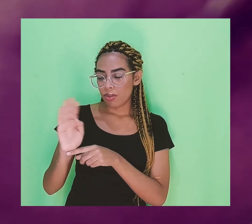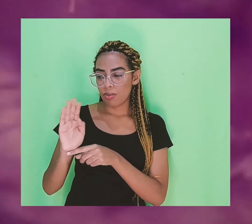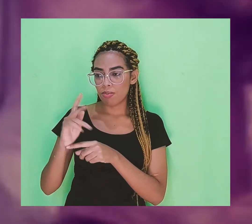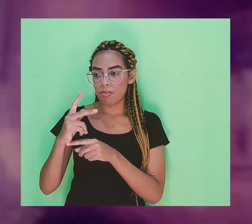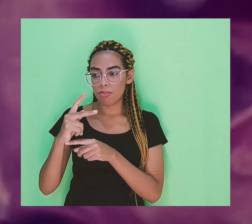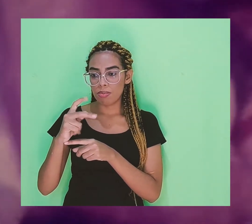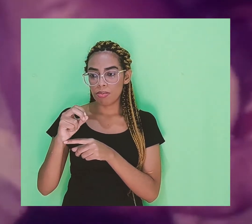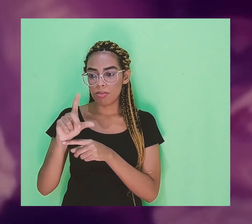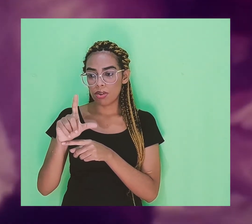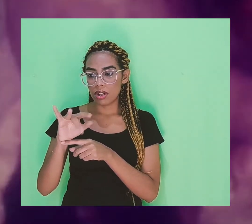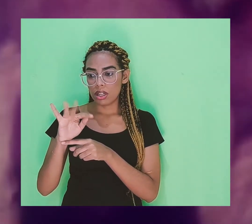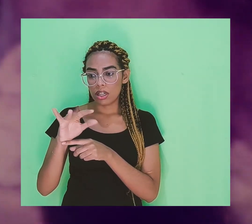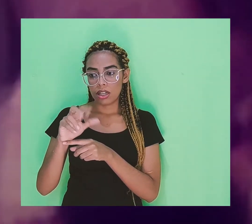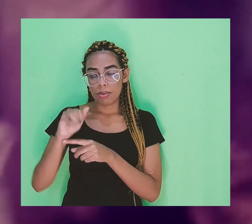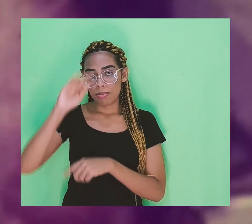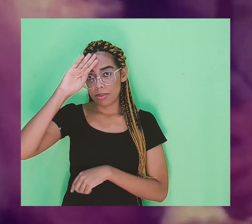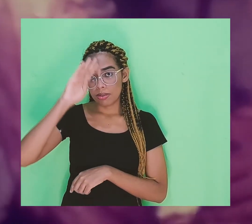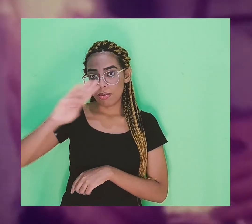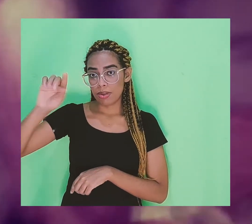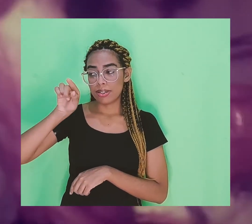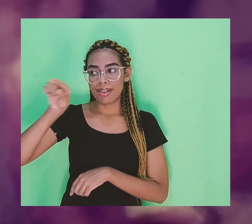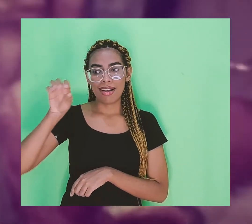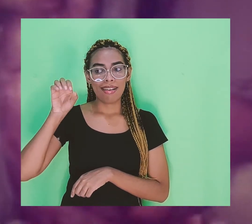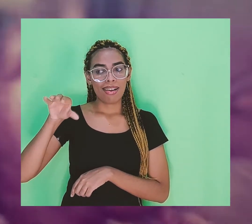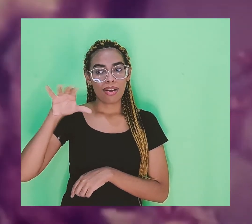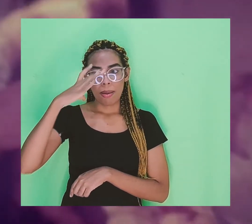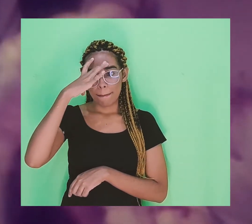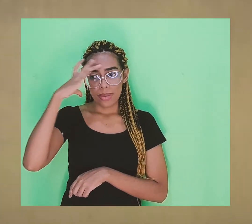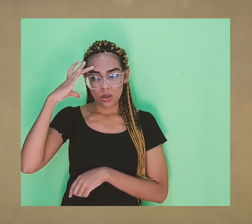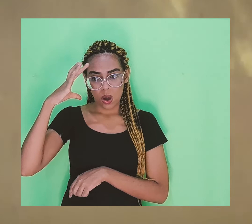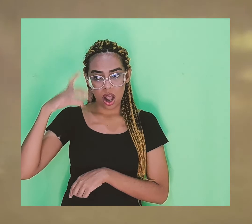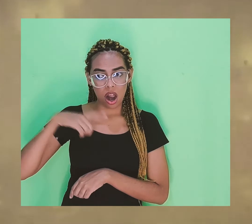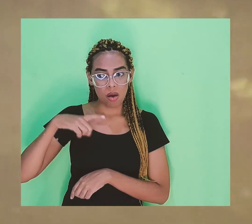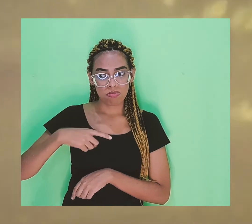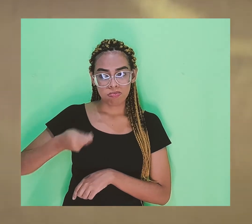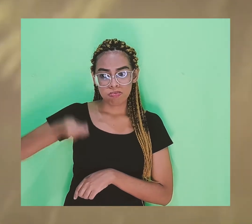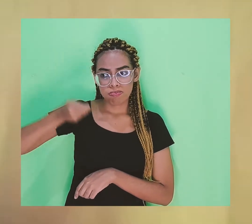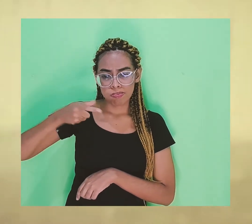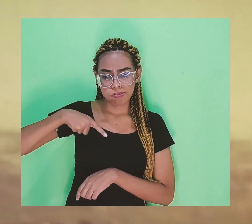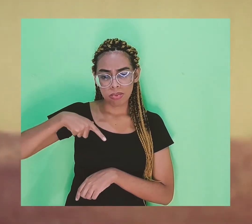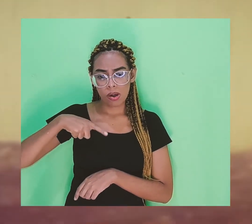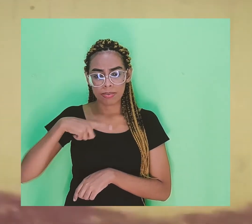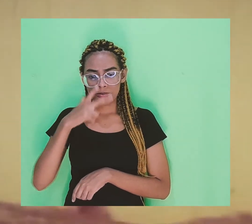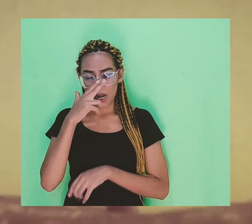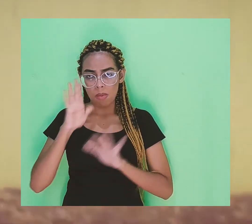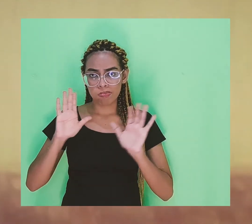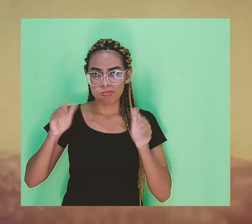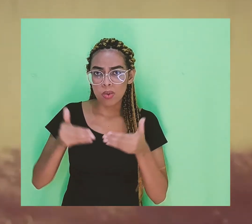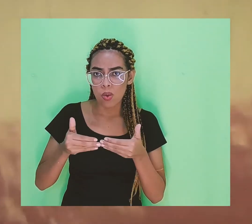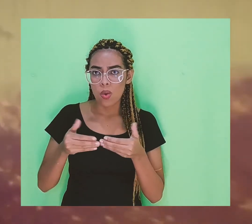que é um lugar dominado por coronéis, que ainda coloca a política como algo muito elitista e